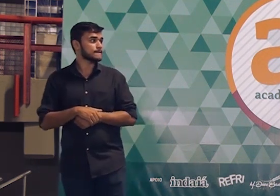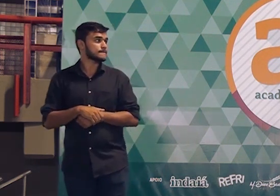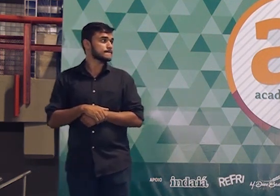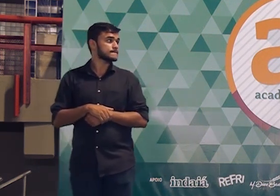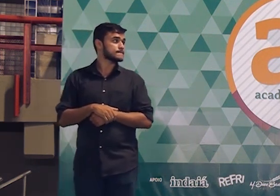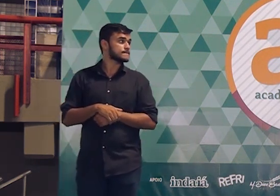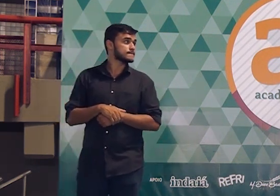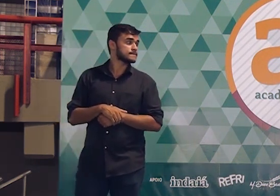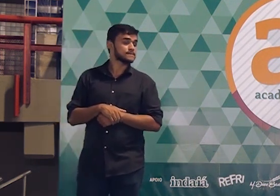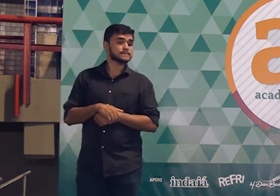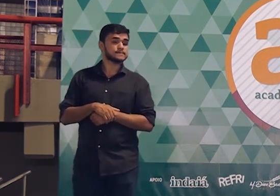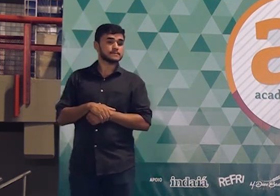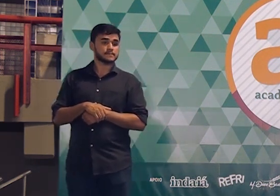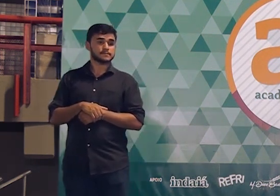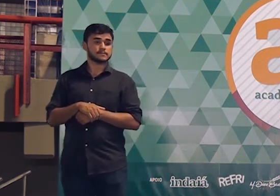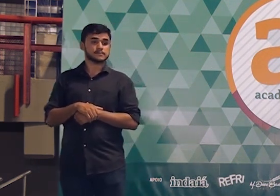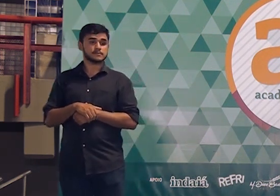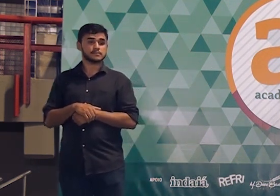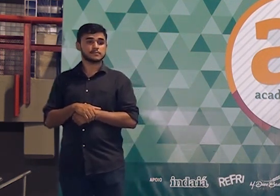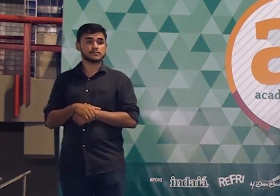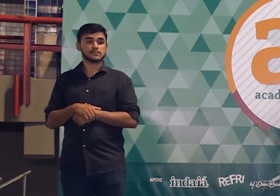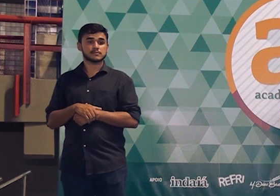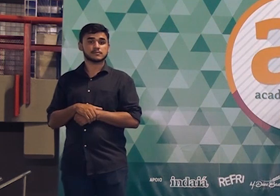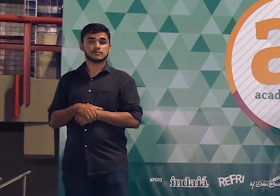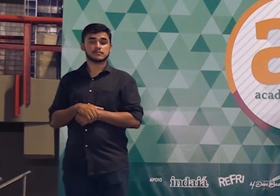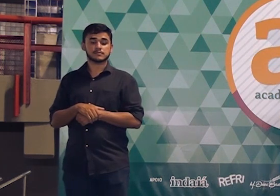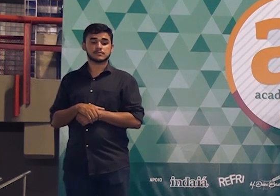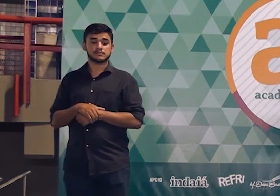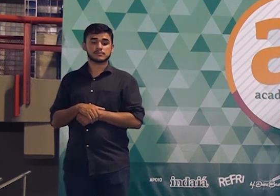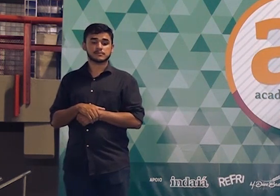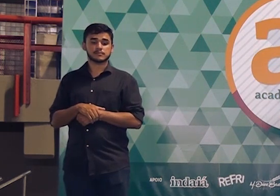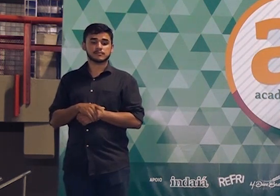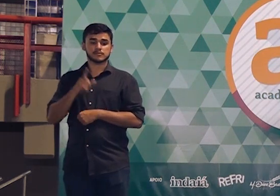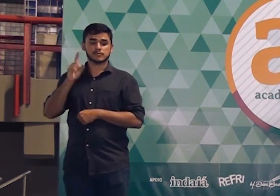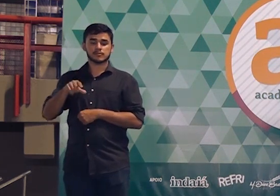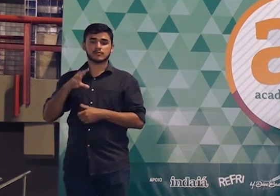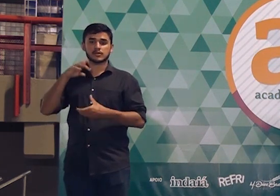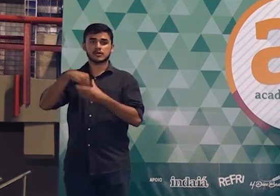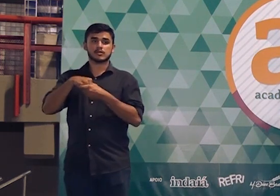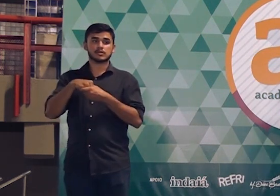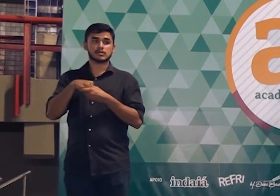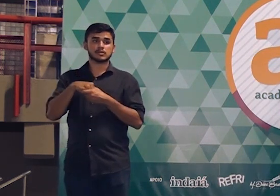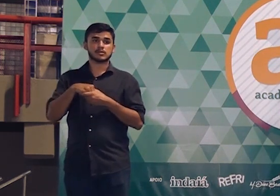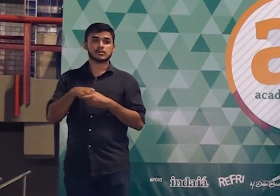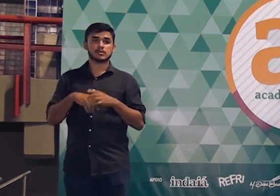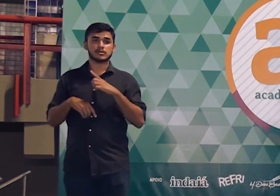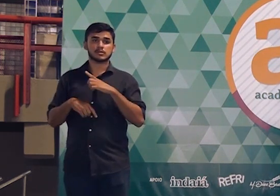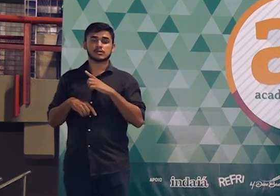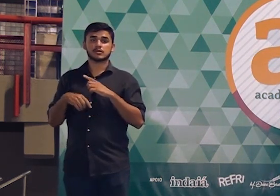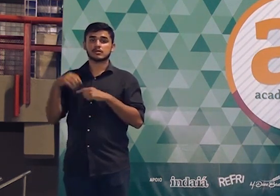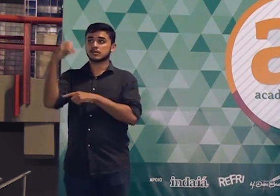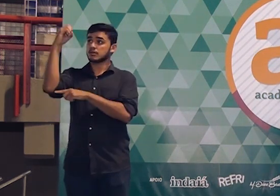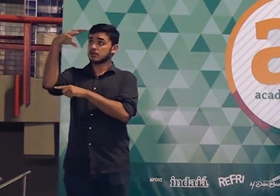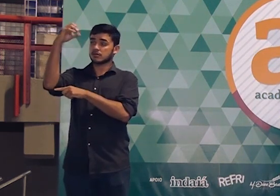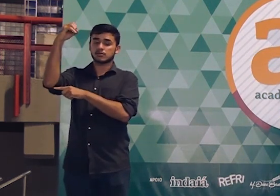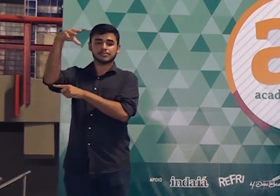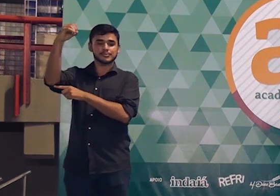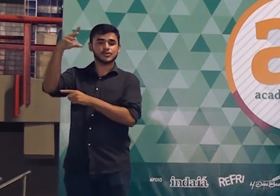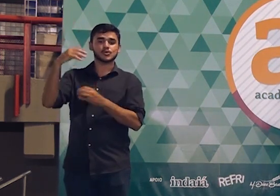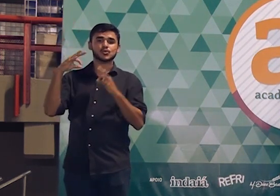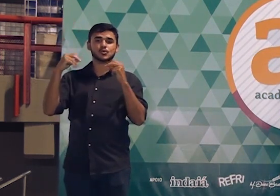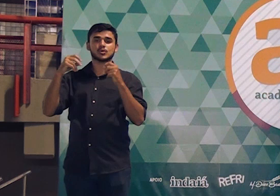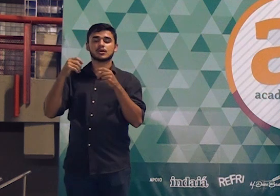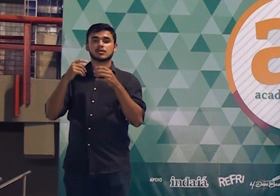Lâmpadas são bens, são não duráveis. As lâmpadas aparecem como bens semiduráveis.